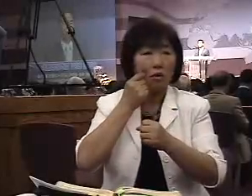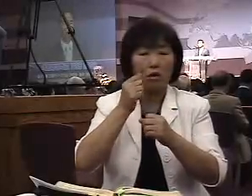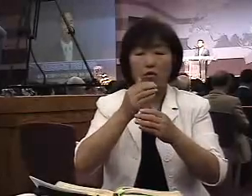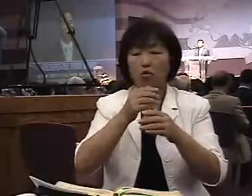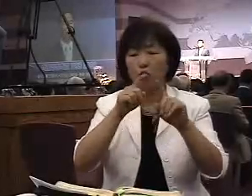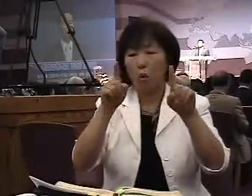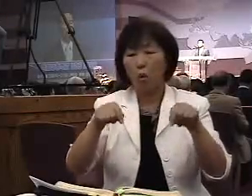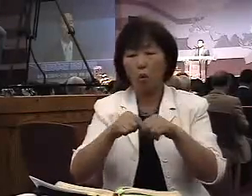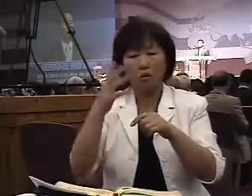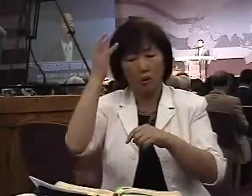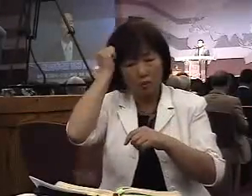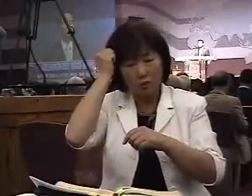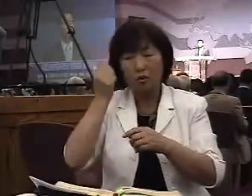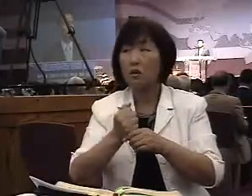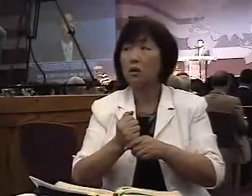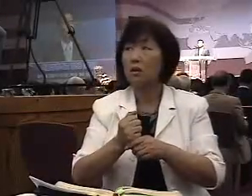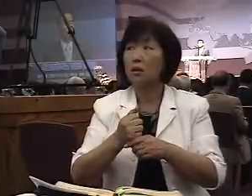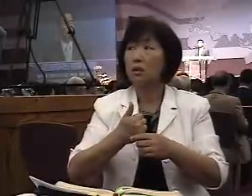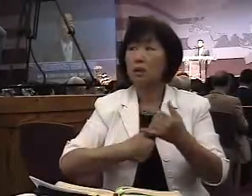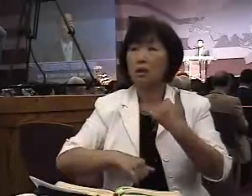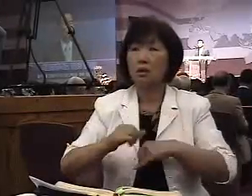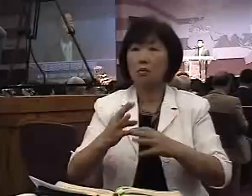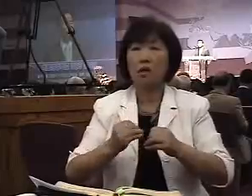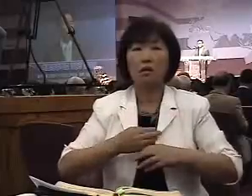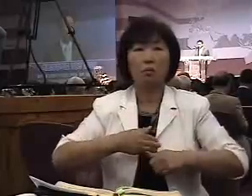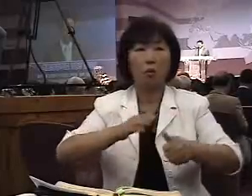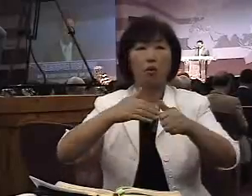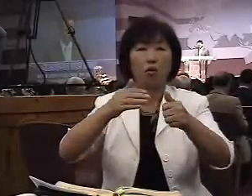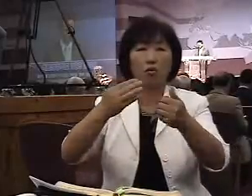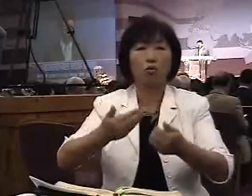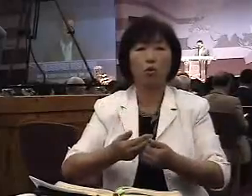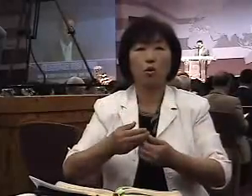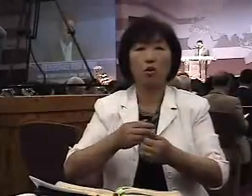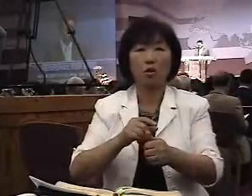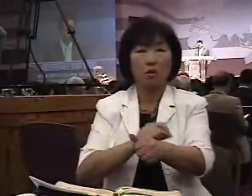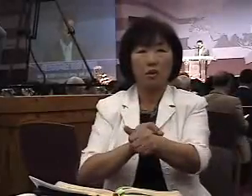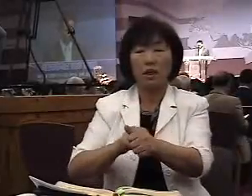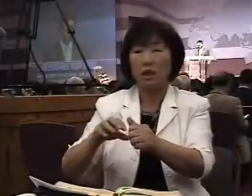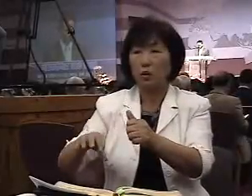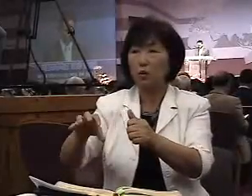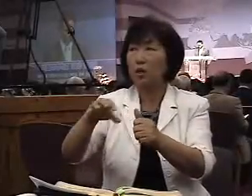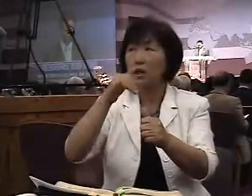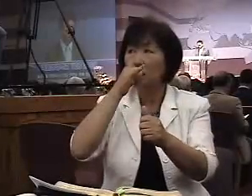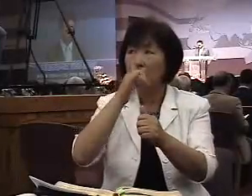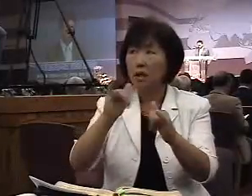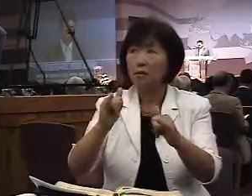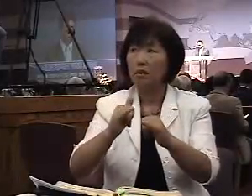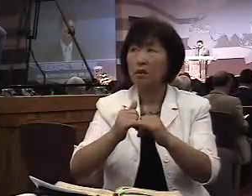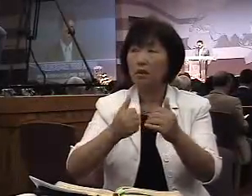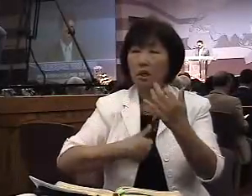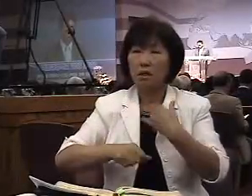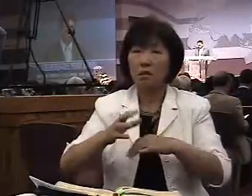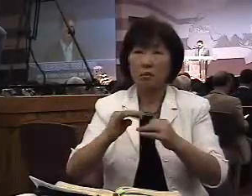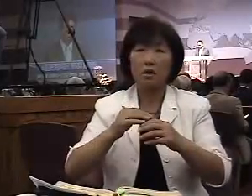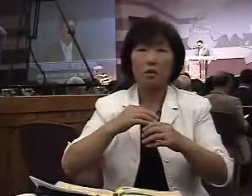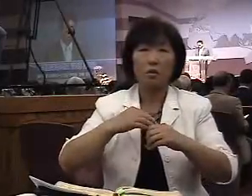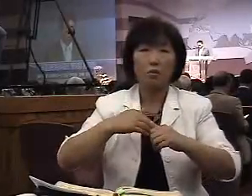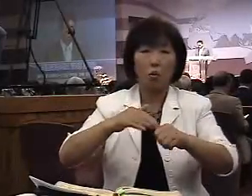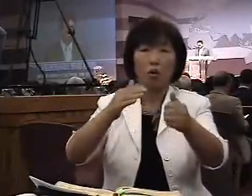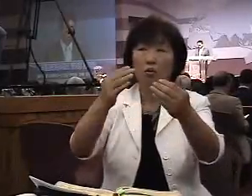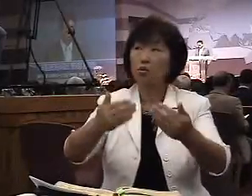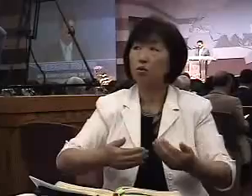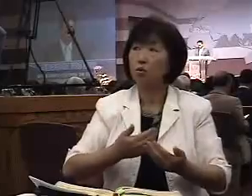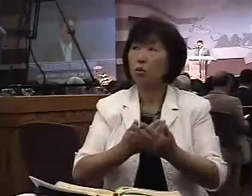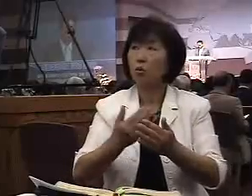참고해 주시고 우리 자녀들을 많이 보내주시고 특별히 이웃에 있는 자녀들도 많이 볼 수 있도록